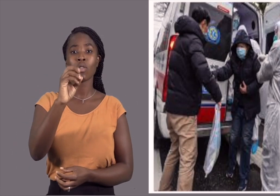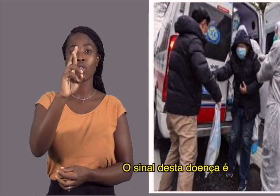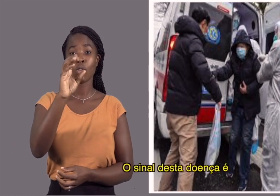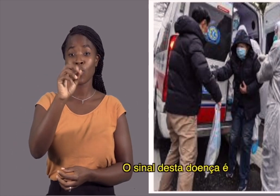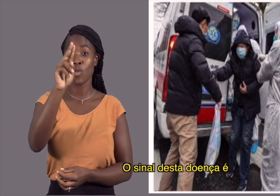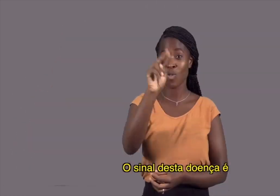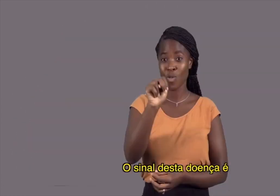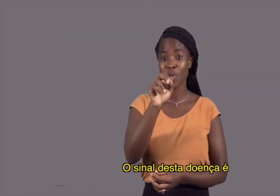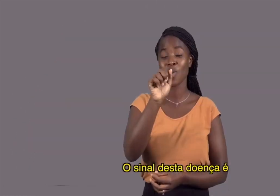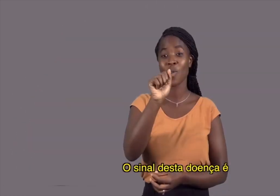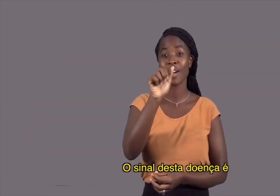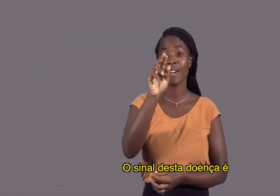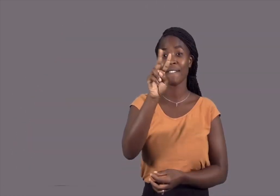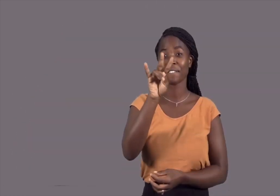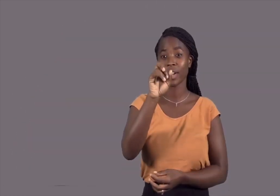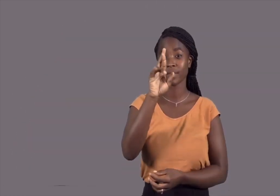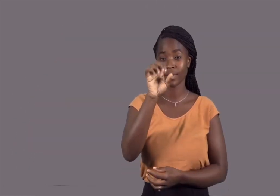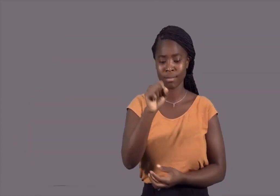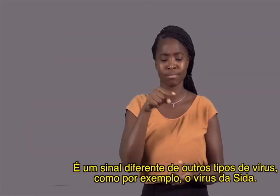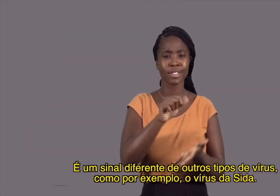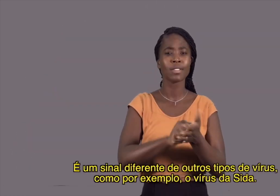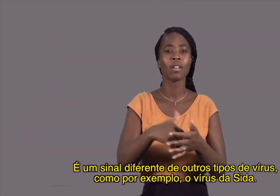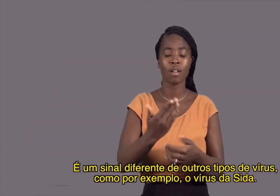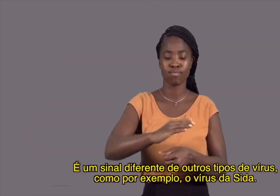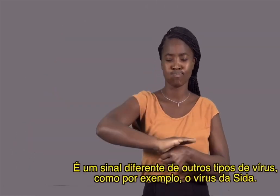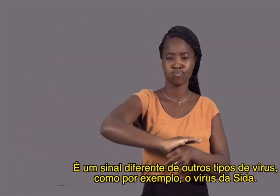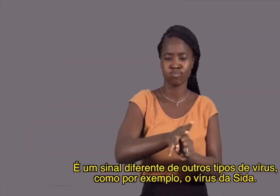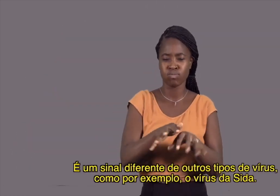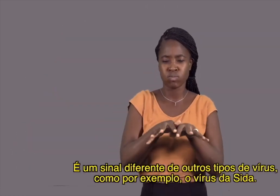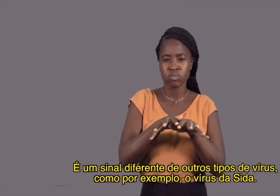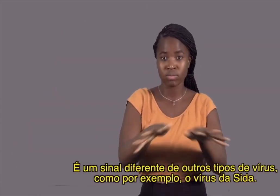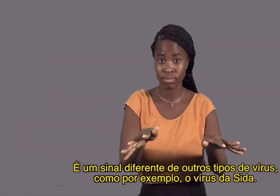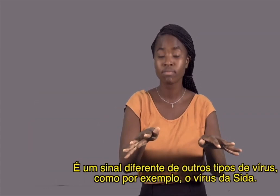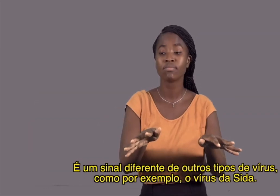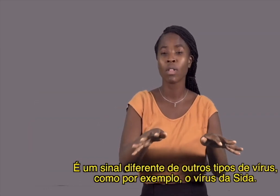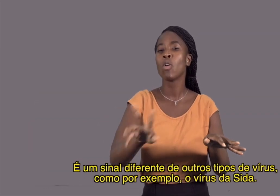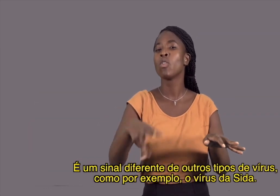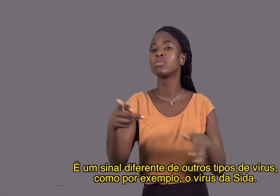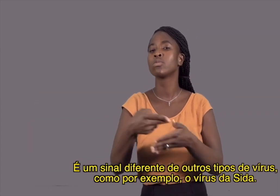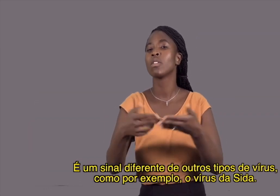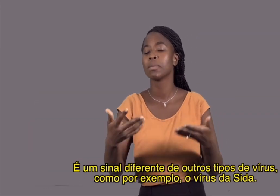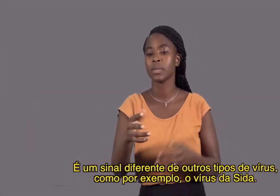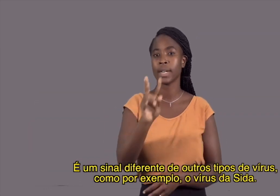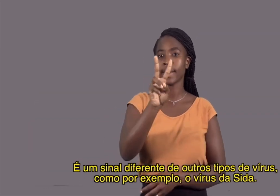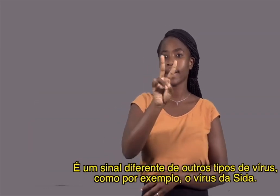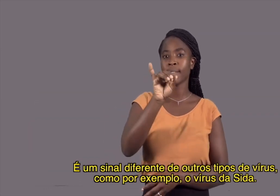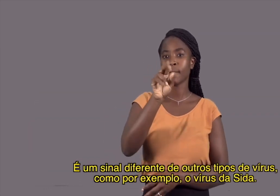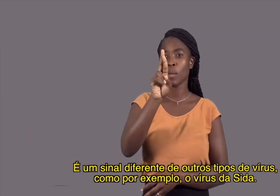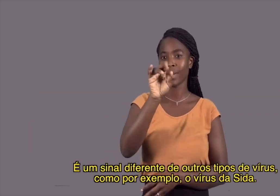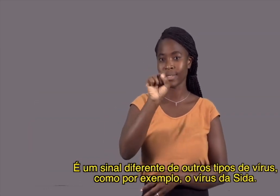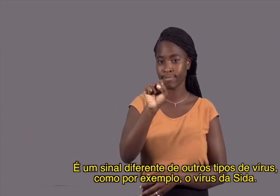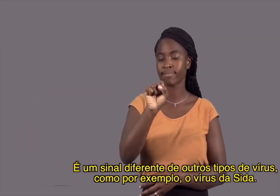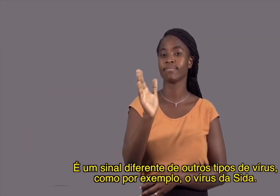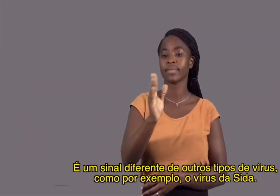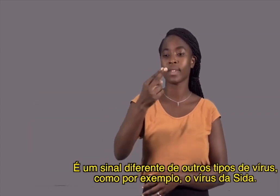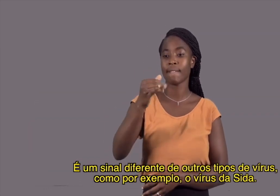O sinal desta doença é... É um sinal diferente de outros tipos de vírus, como por